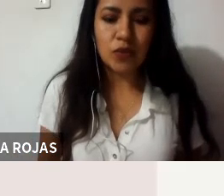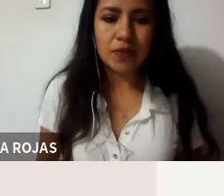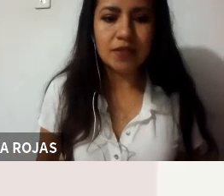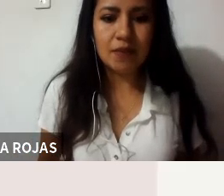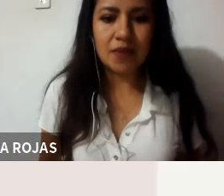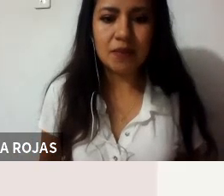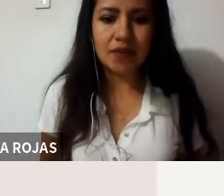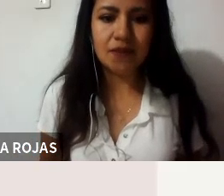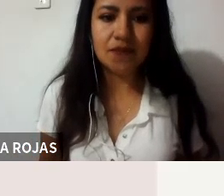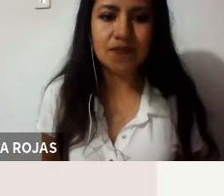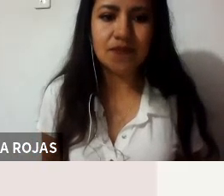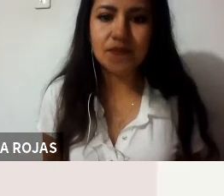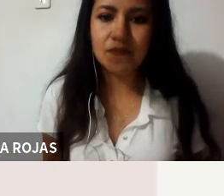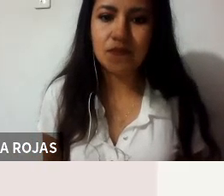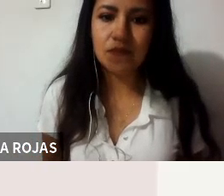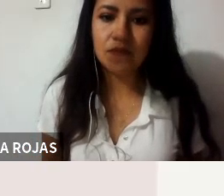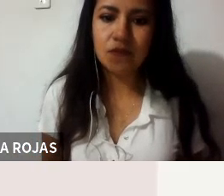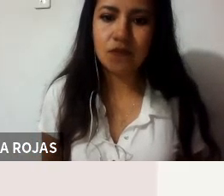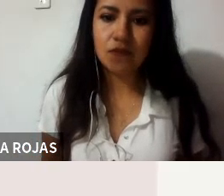Hacemos una vez rápidamente.